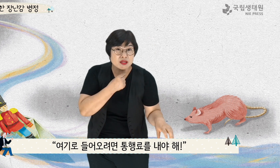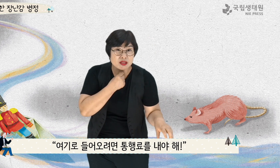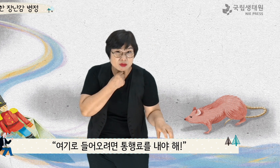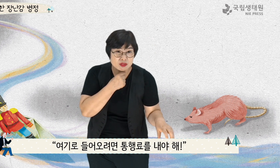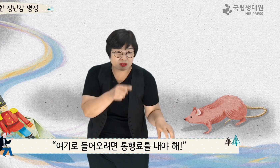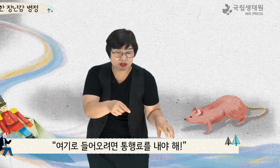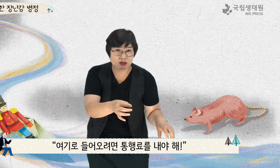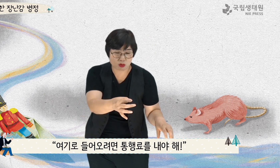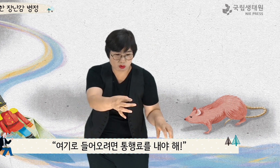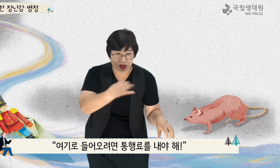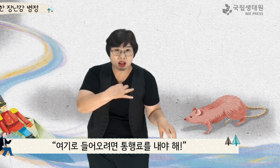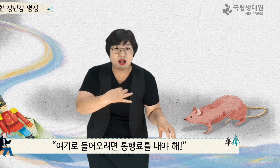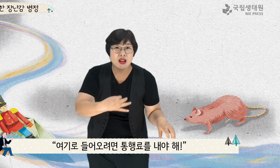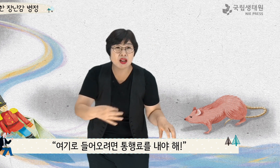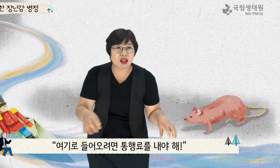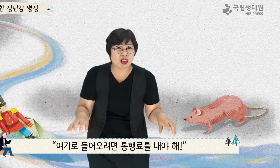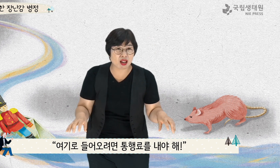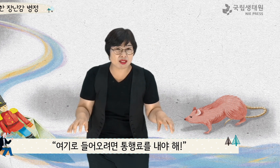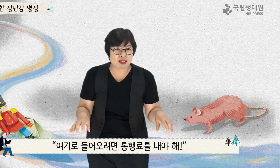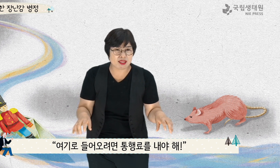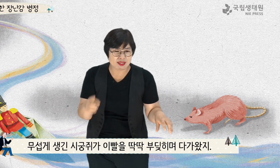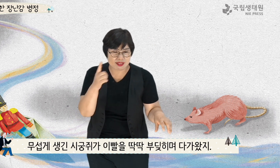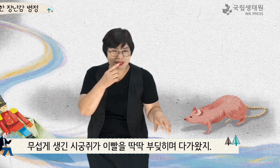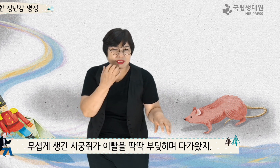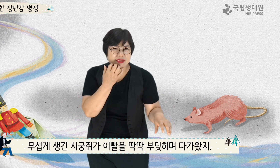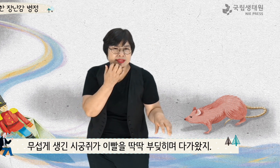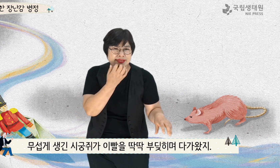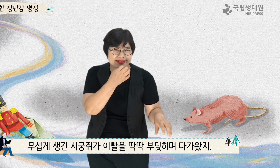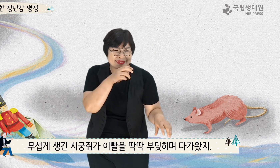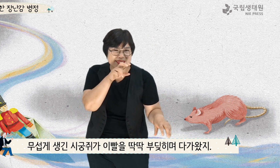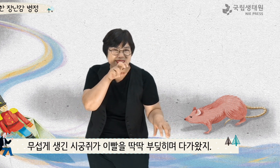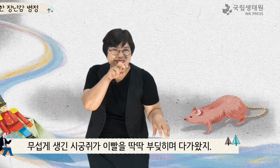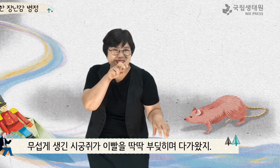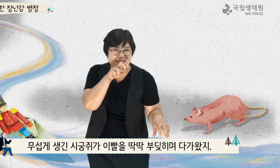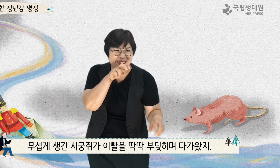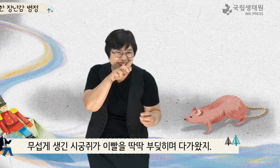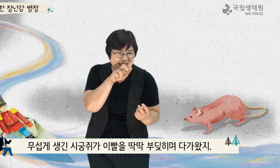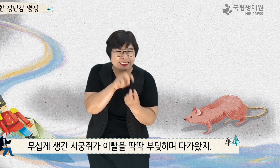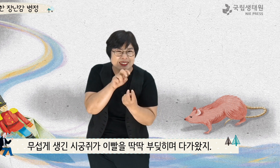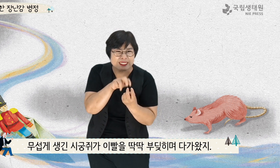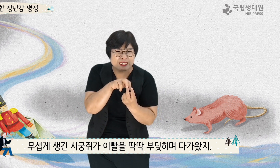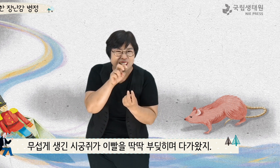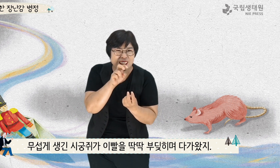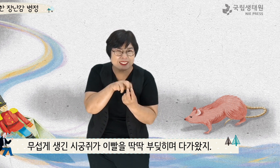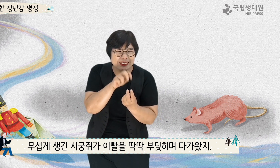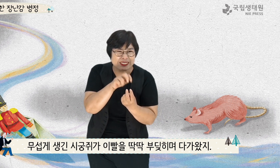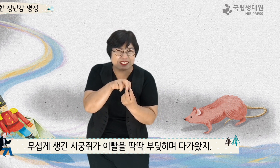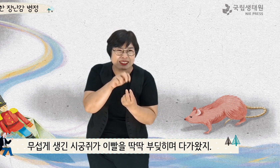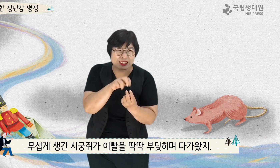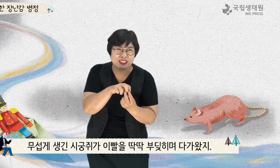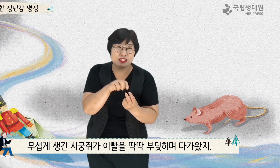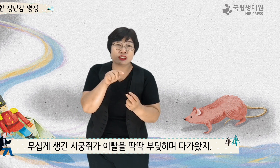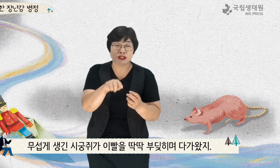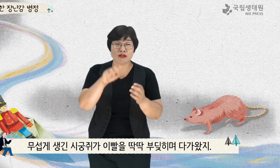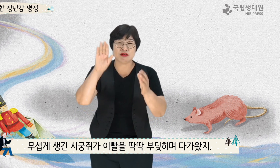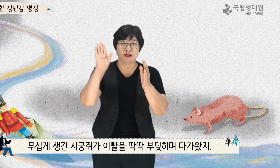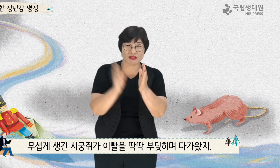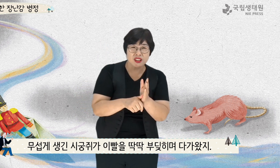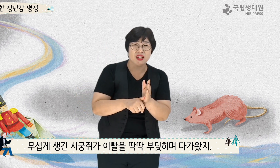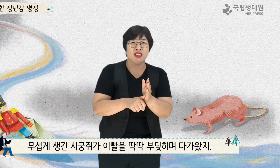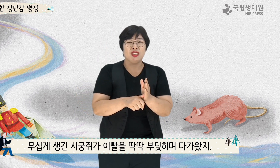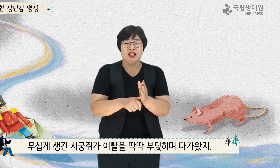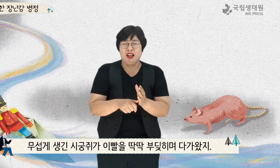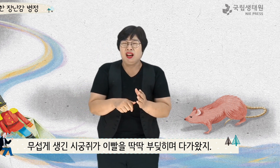무섭게 생긴 쉬궁지가 이빨을 딱딱 부딪히며